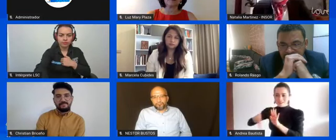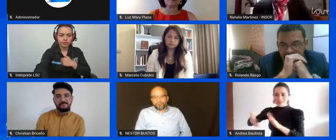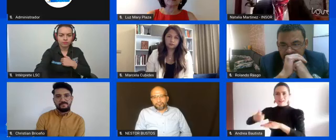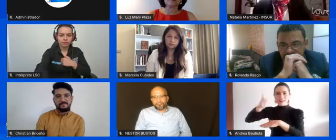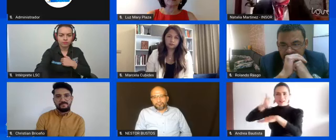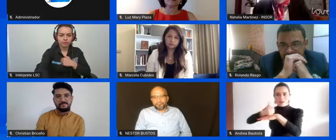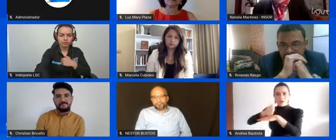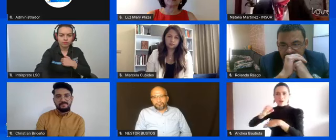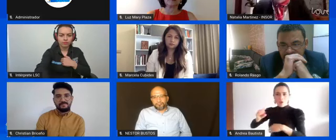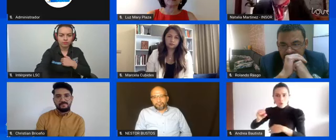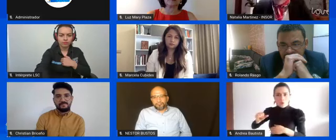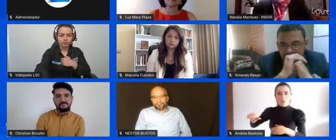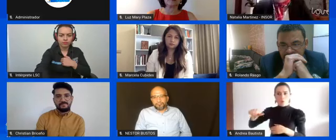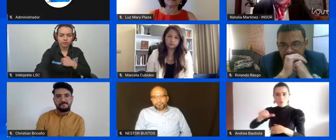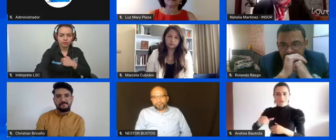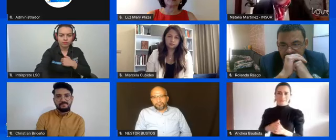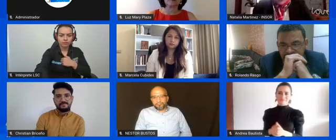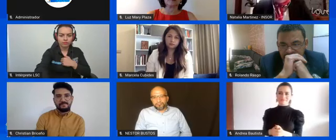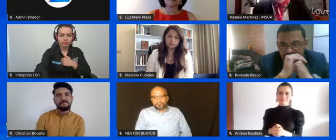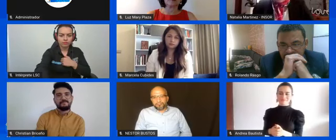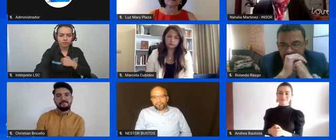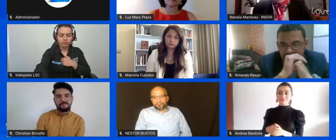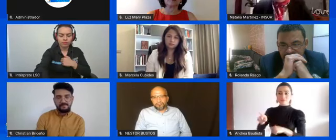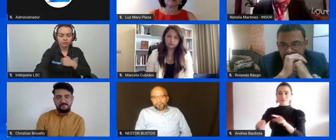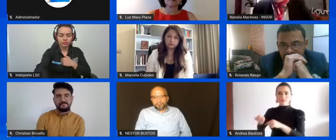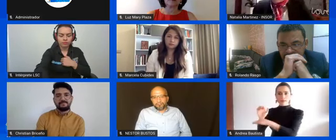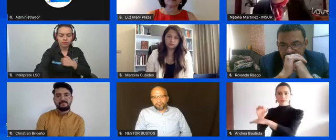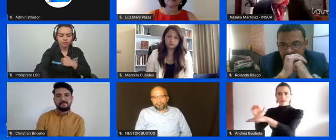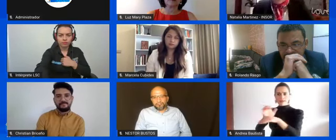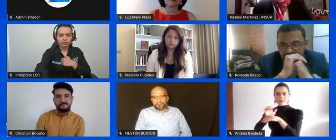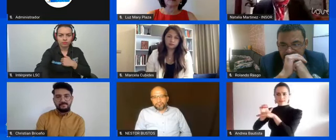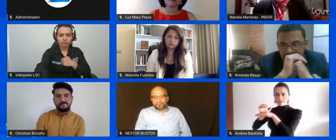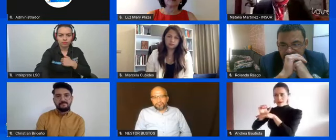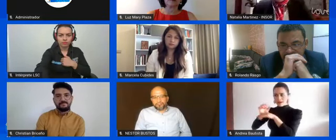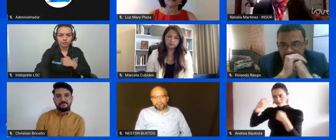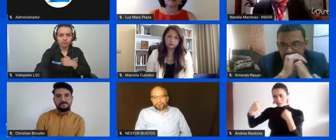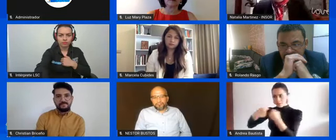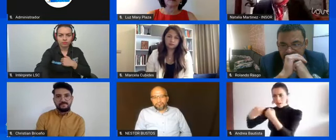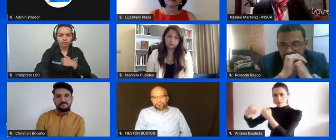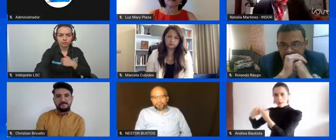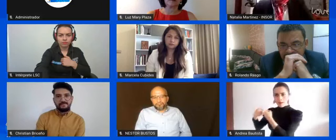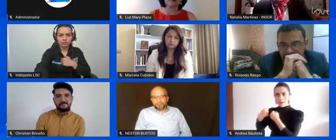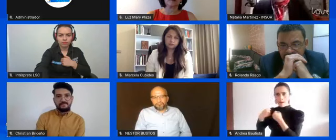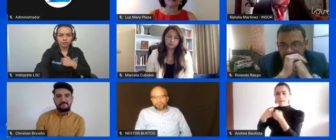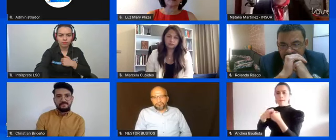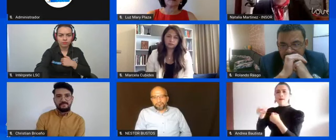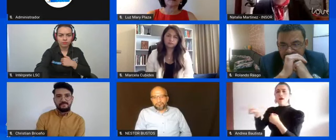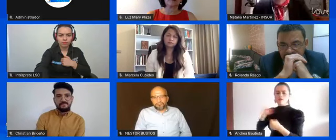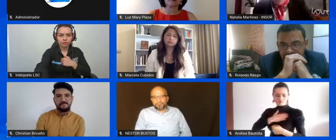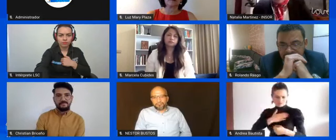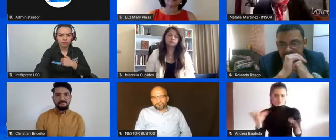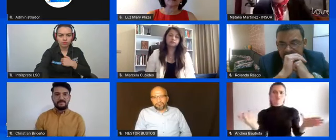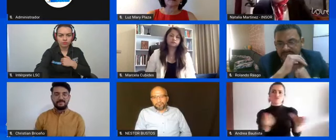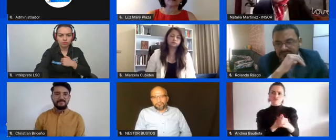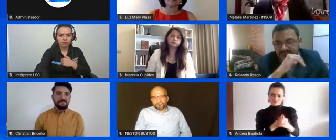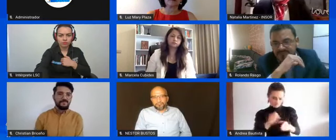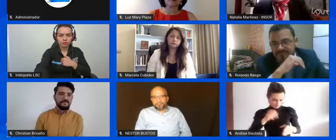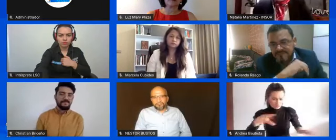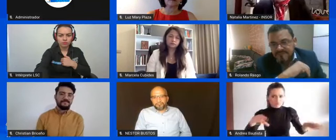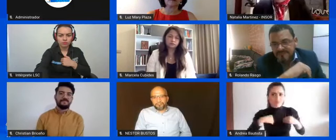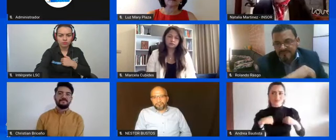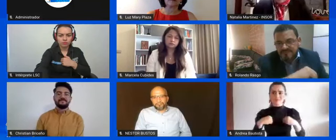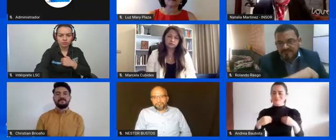rectoras, con las entidades aliadas que le han apostado a la inclusión durante muchísimos años y sobre todo